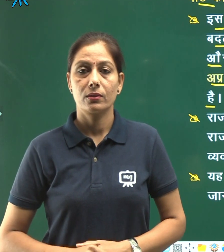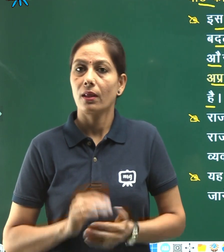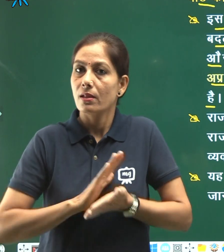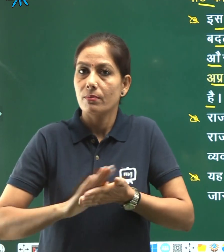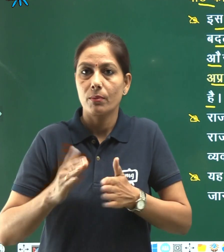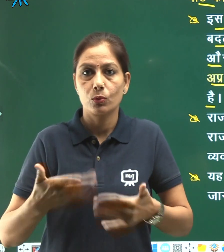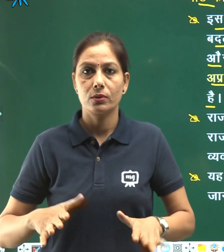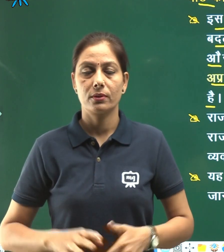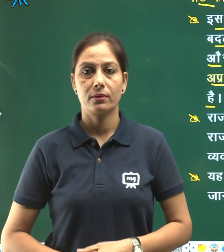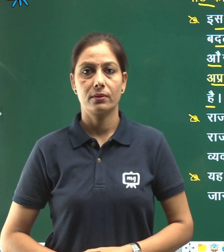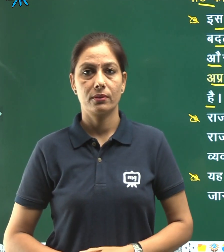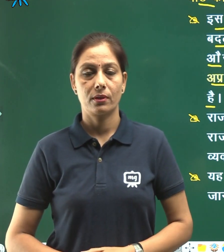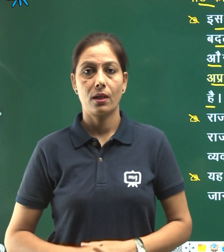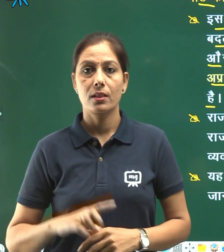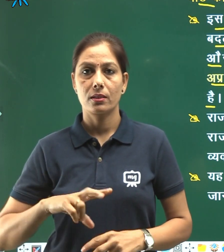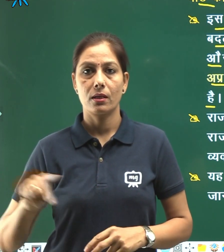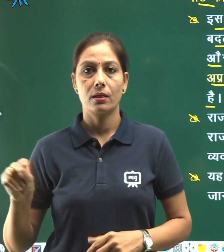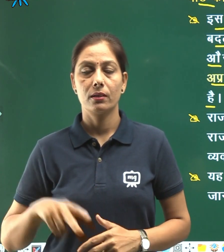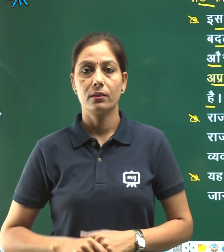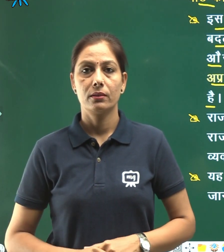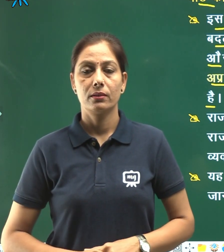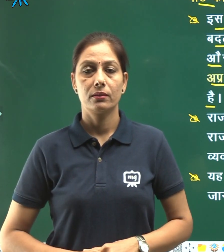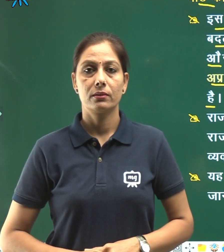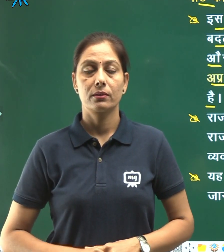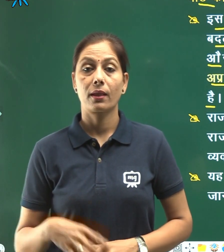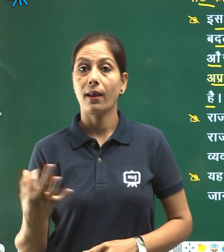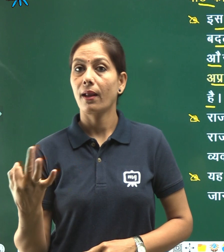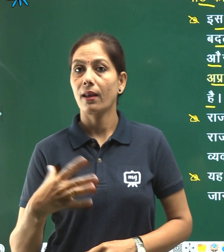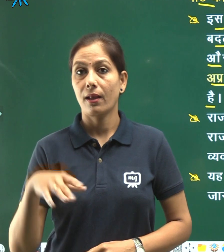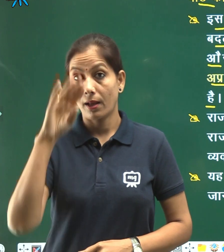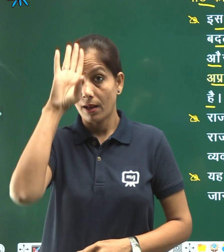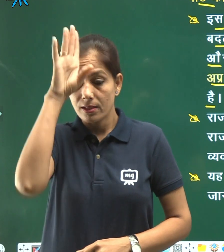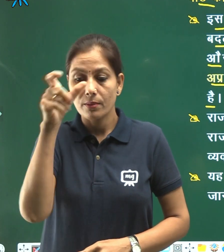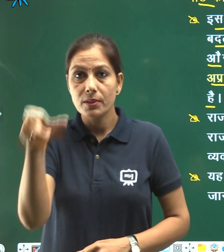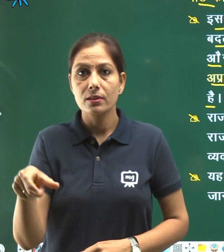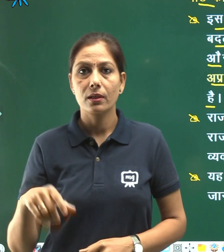समाप्त हो जाती है तथा नए राजा के अनुसार